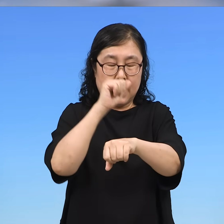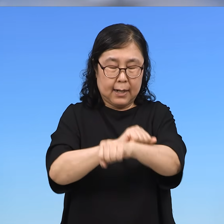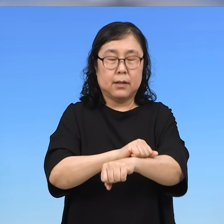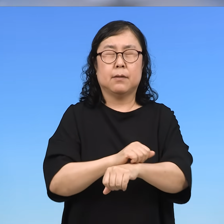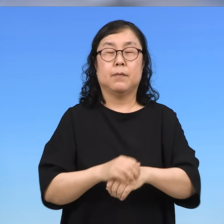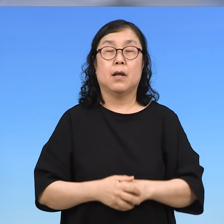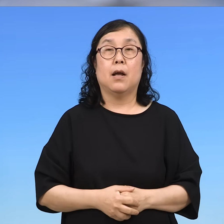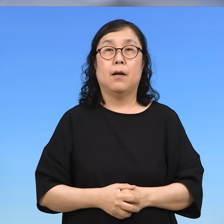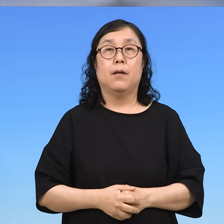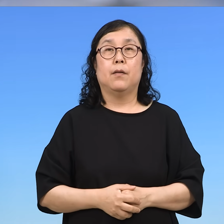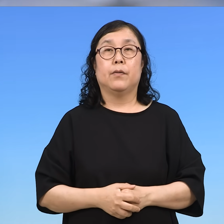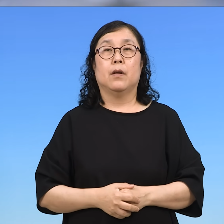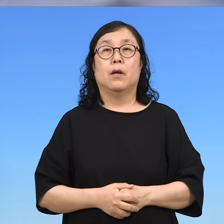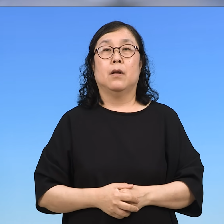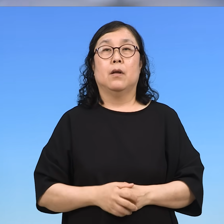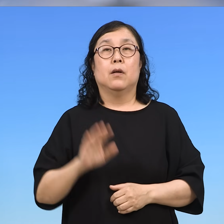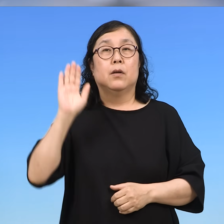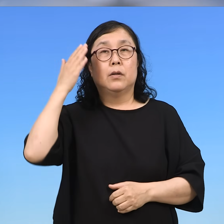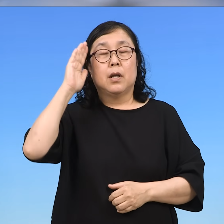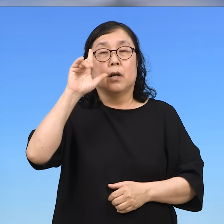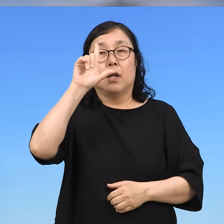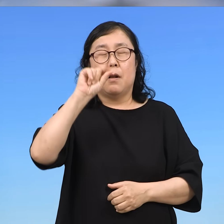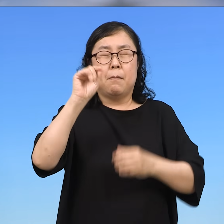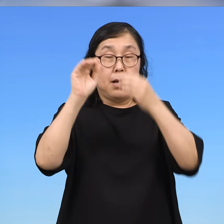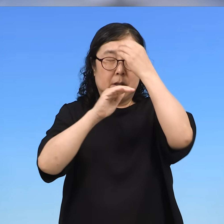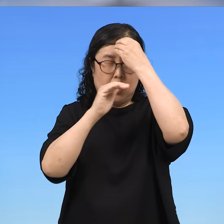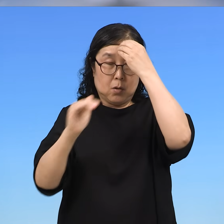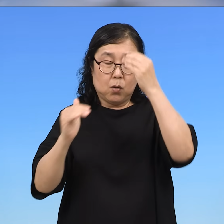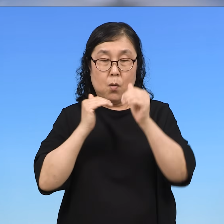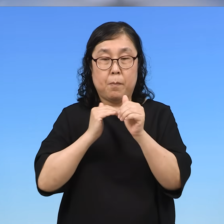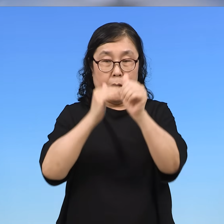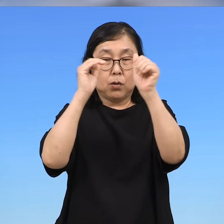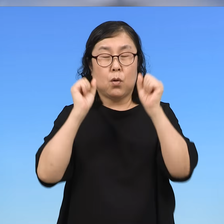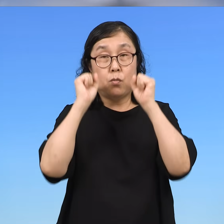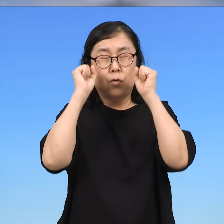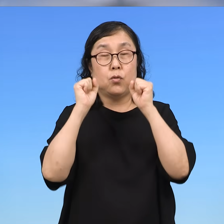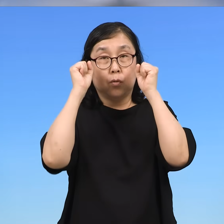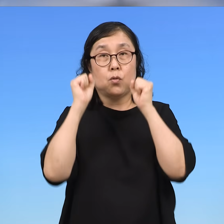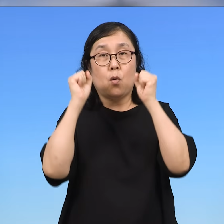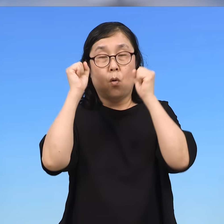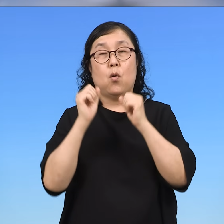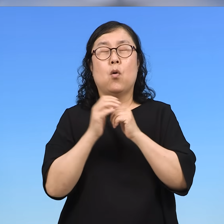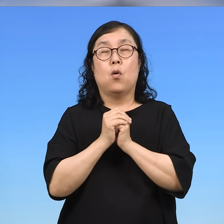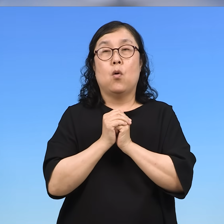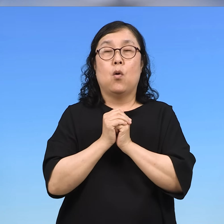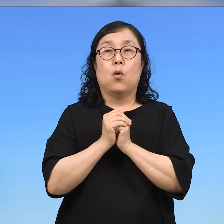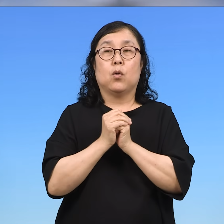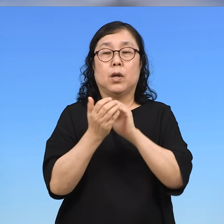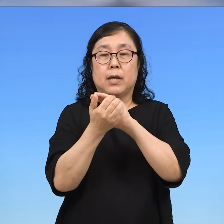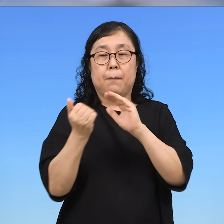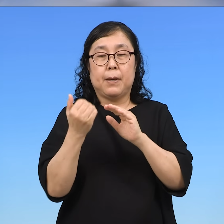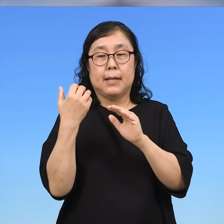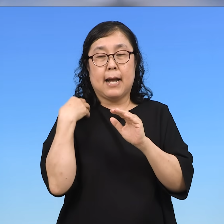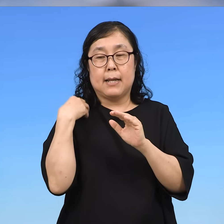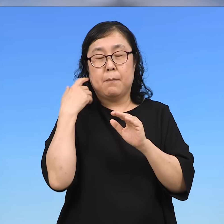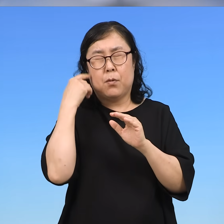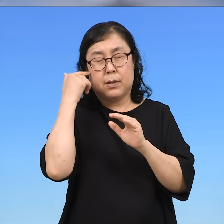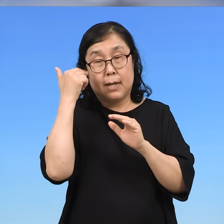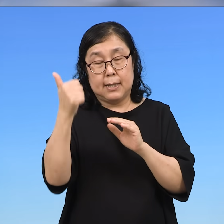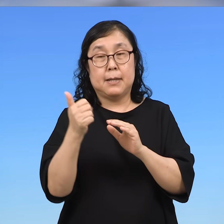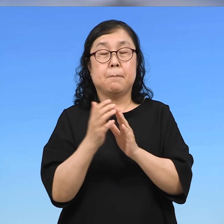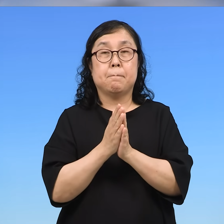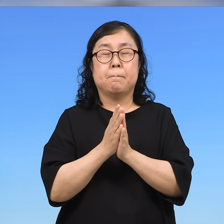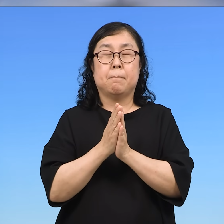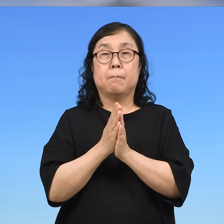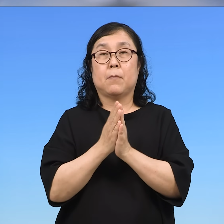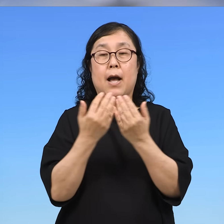제가 일만수도 파송 운동 그 예비 담임 목사로 합류한 목사님하고 이제 대화를 나누는데요, 그 중에